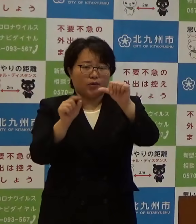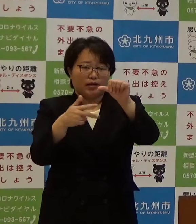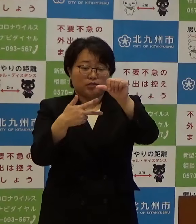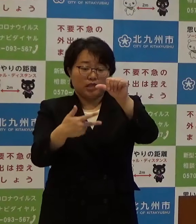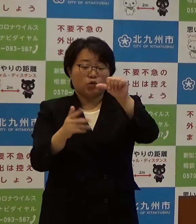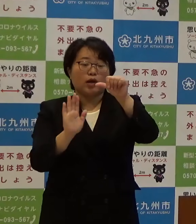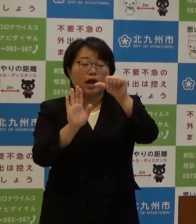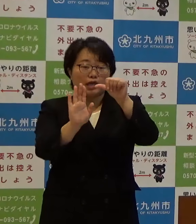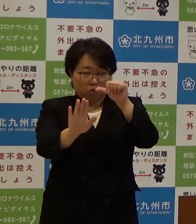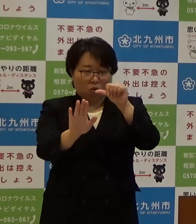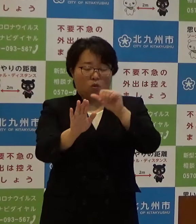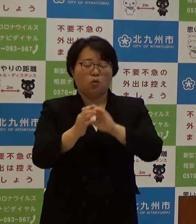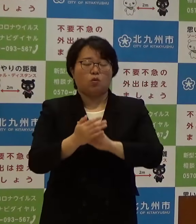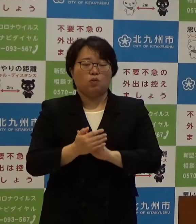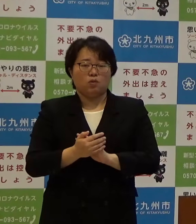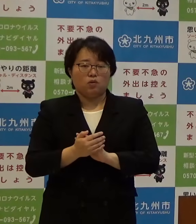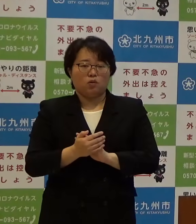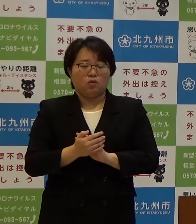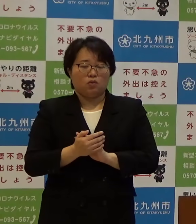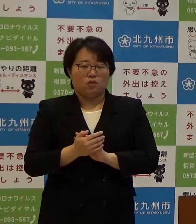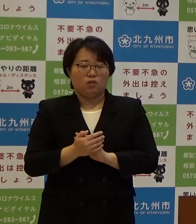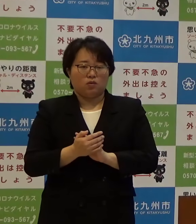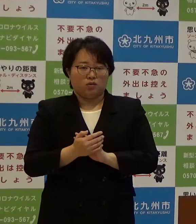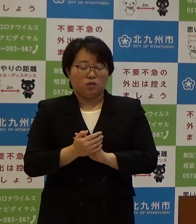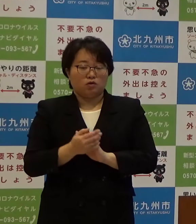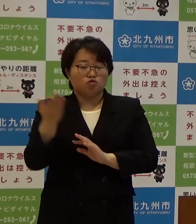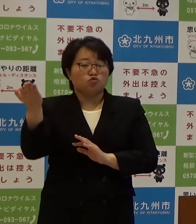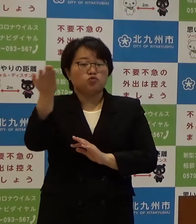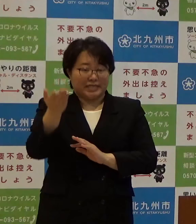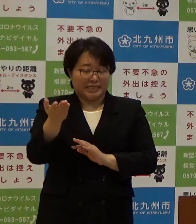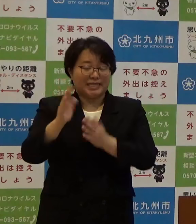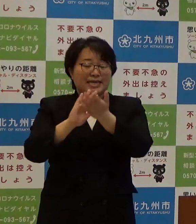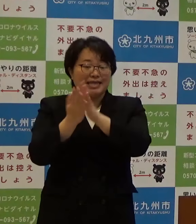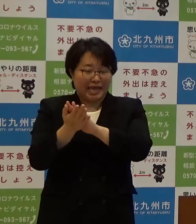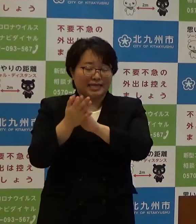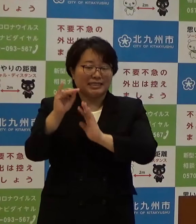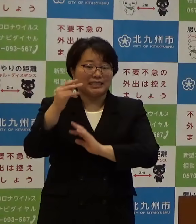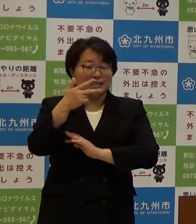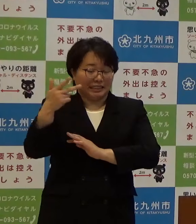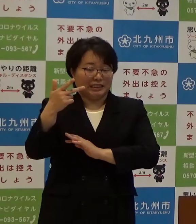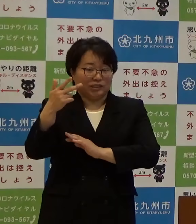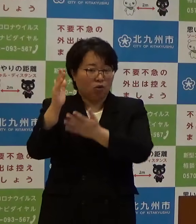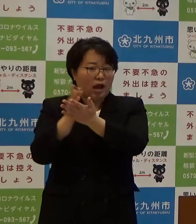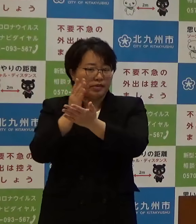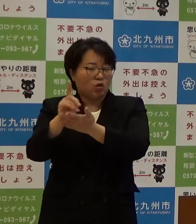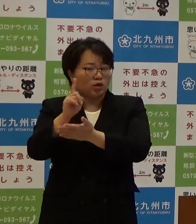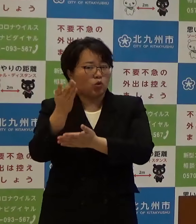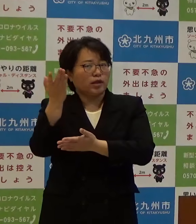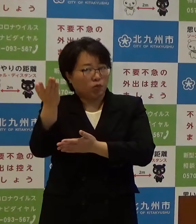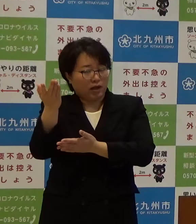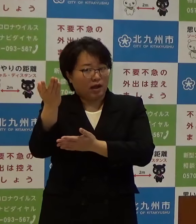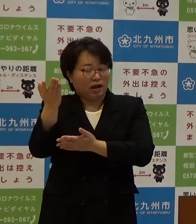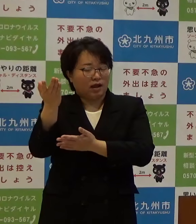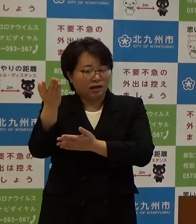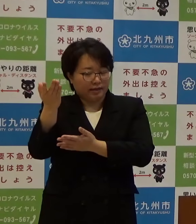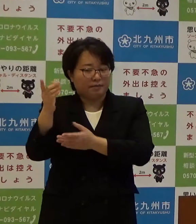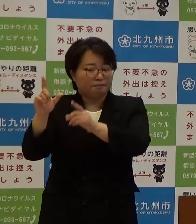降、そしてそれを受けて県知事がどう判断するか、それをまず見た上であります。